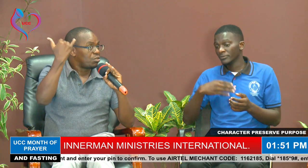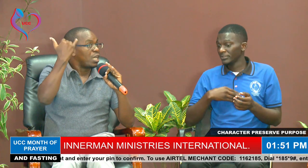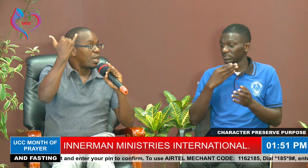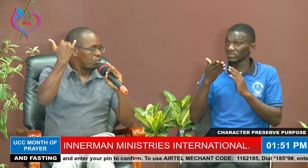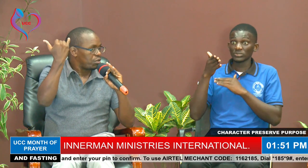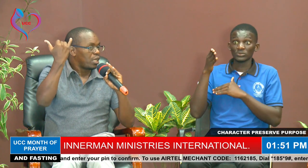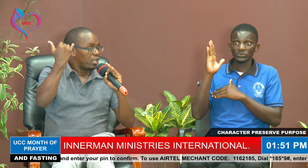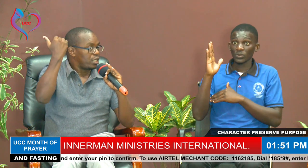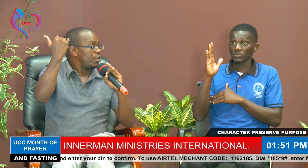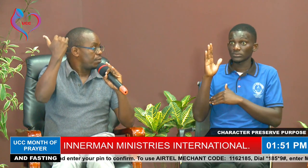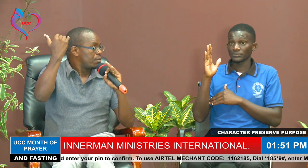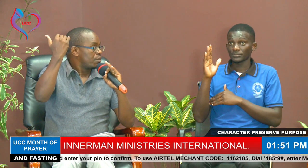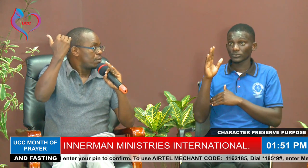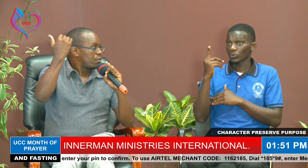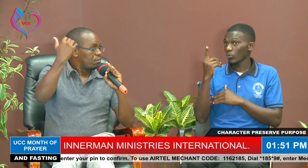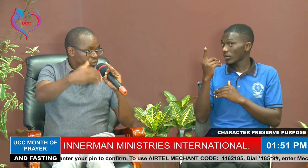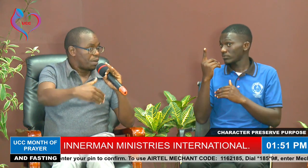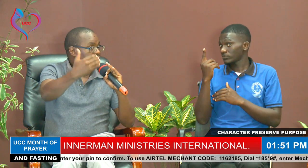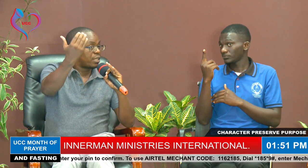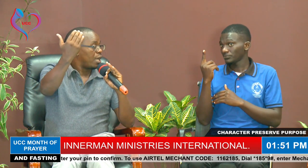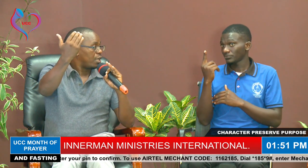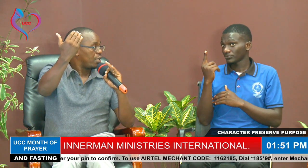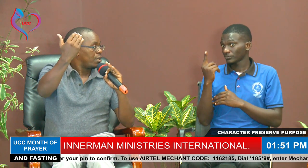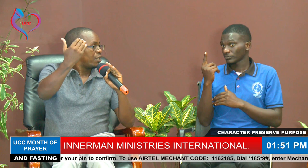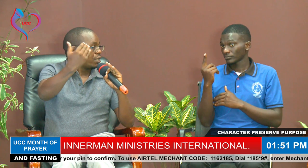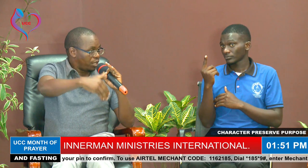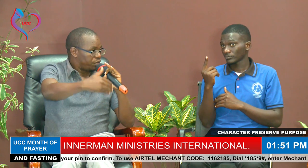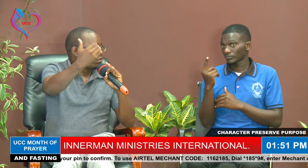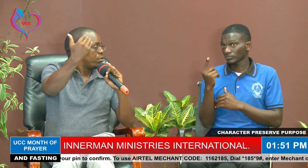ya Katonda eriye mu nyumba ya kitange eno.